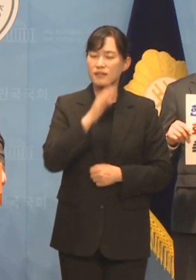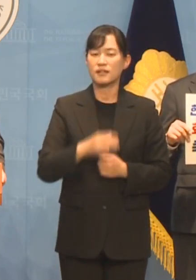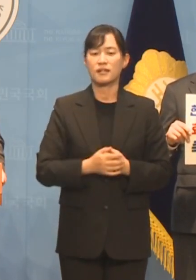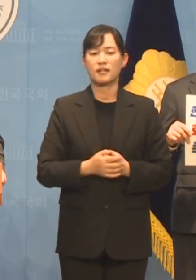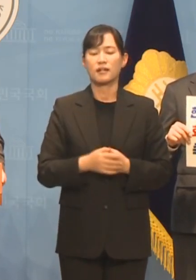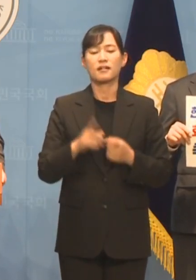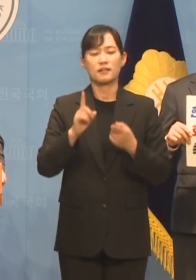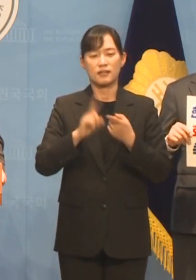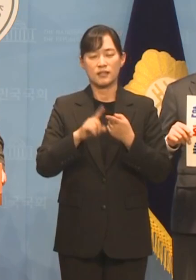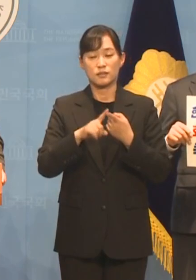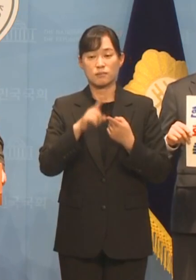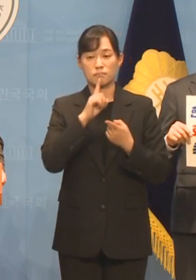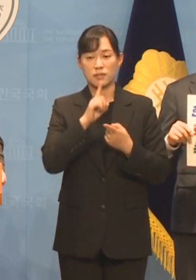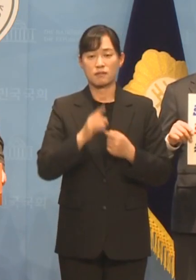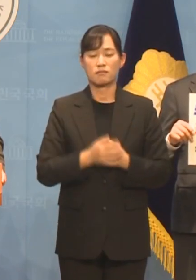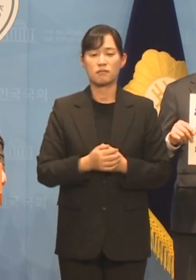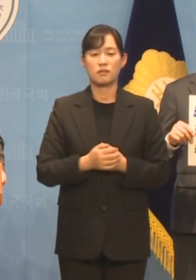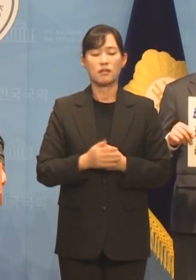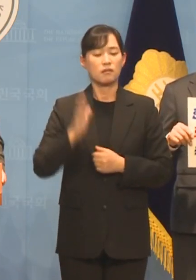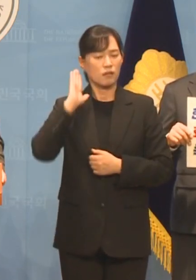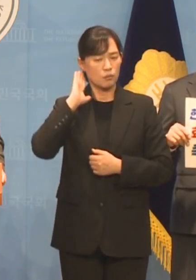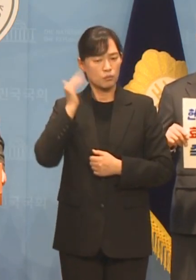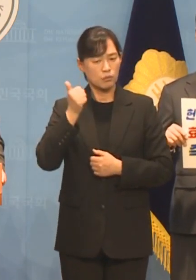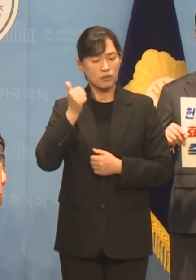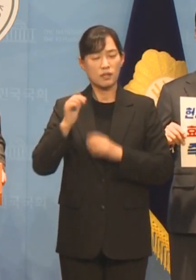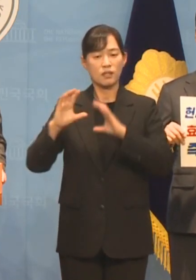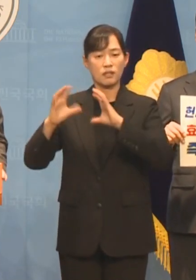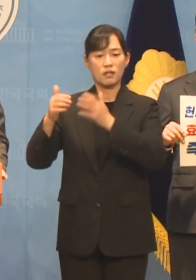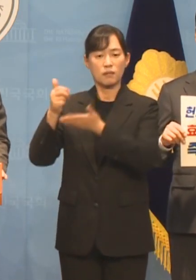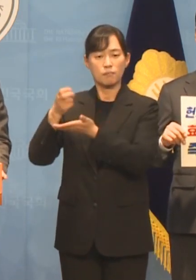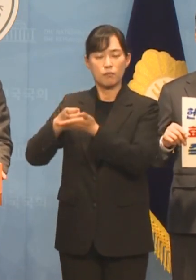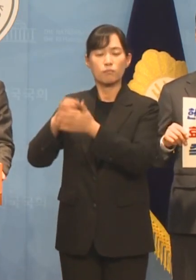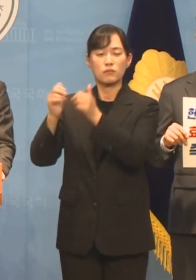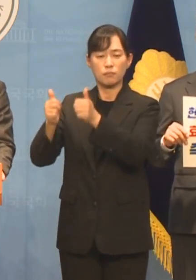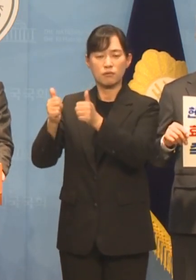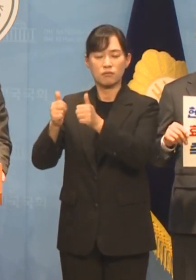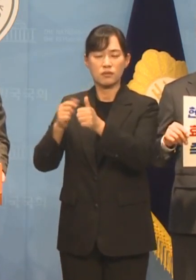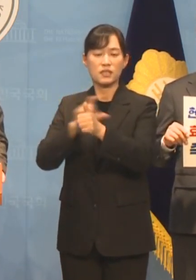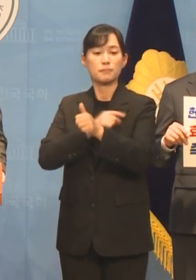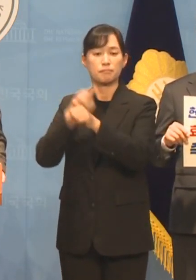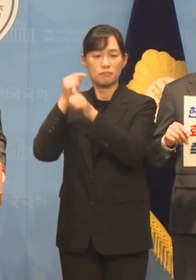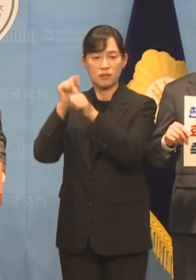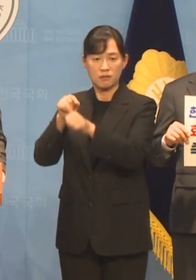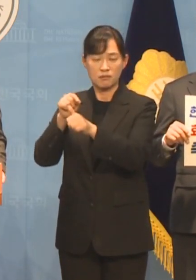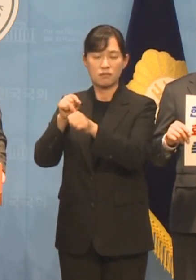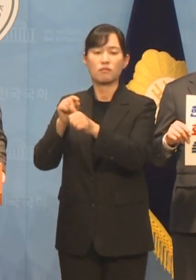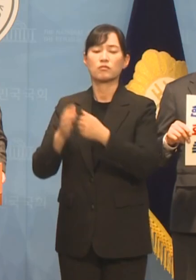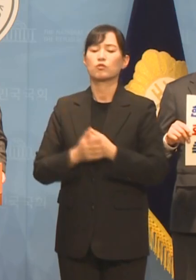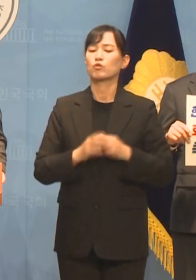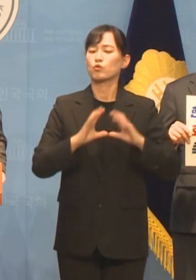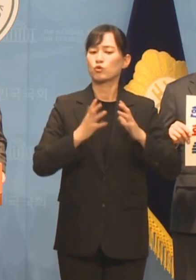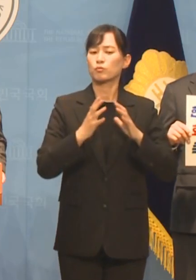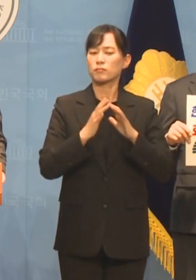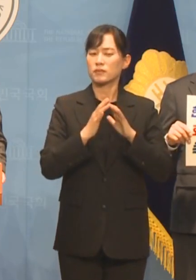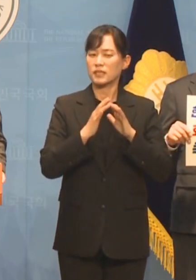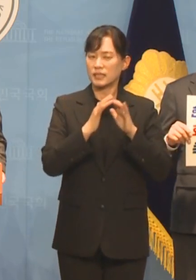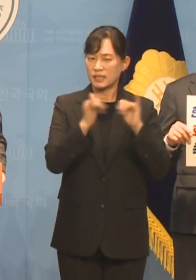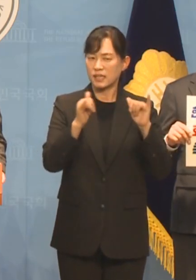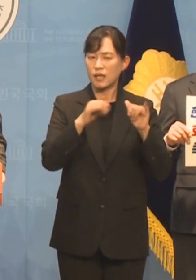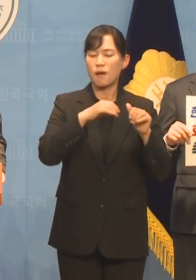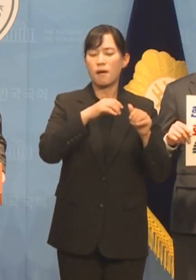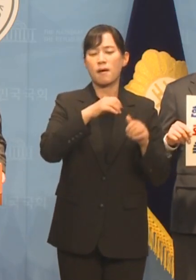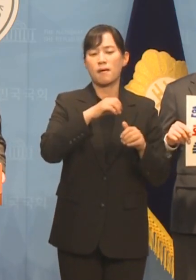정당한가를 논하는 것인데요. 대통령이 헌법재판관을 지명하는 것은 국민의회에서 뽑혔기